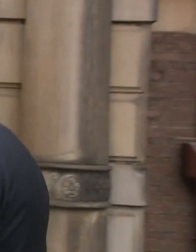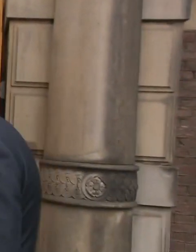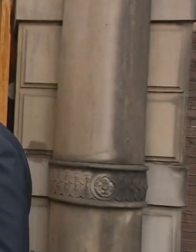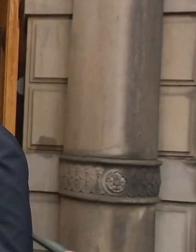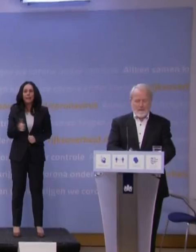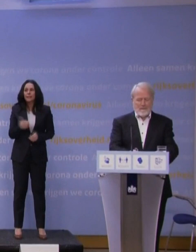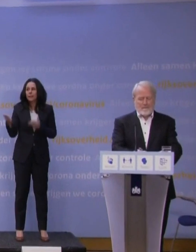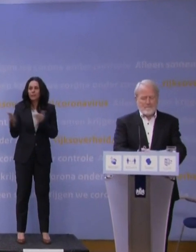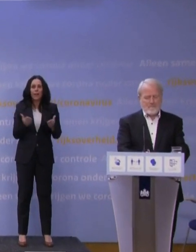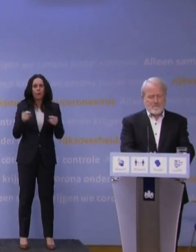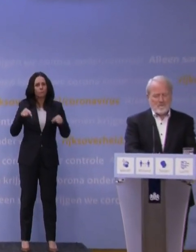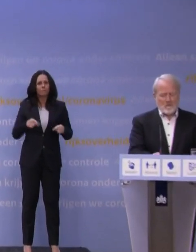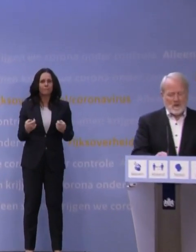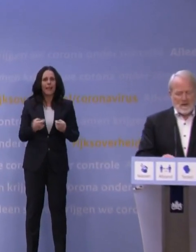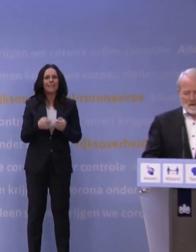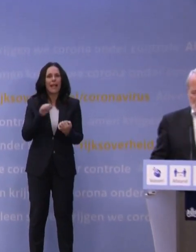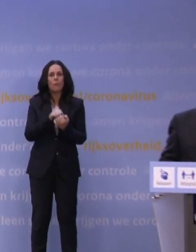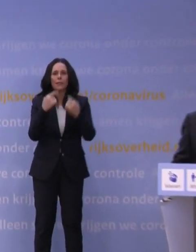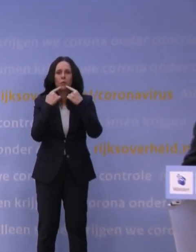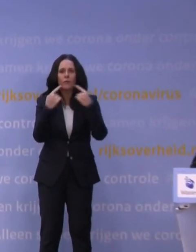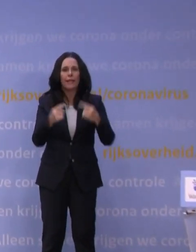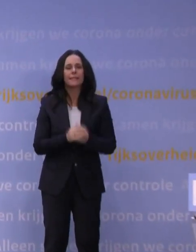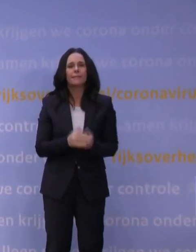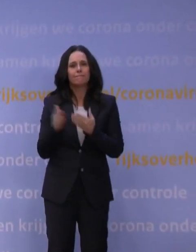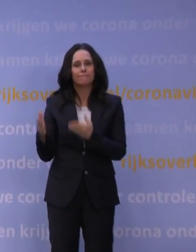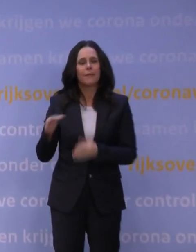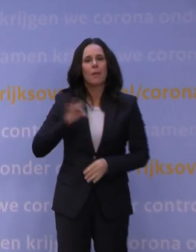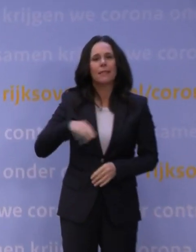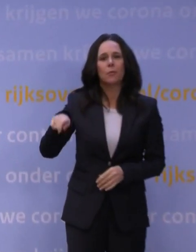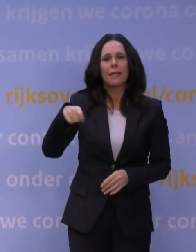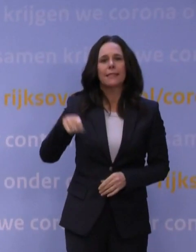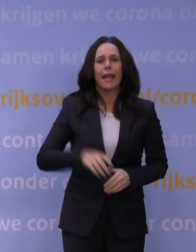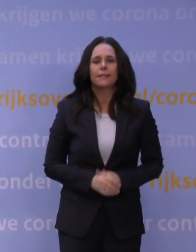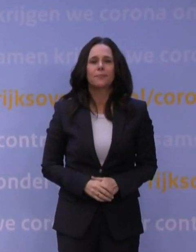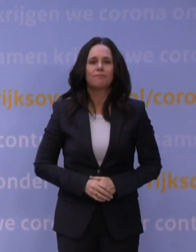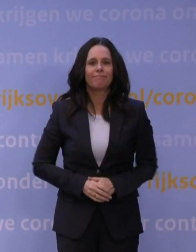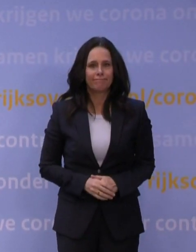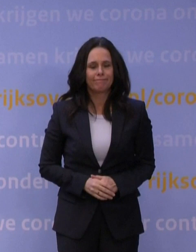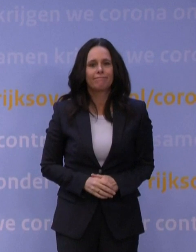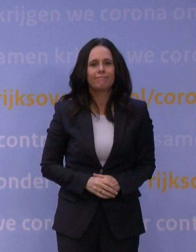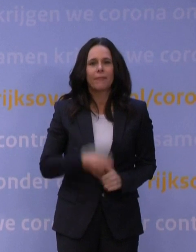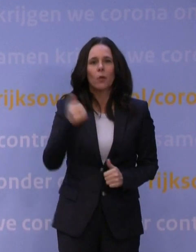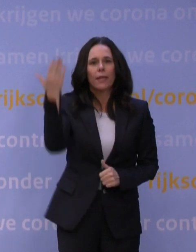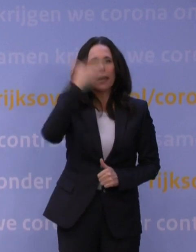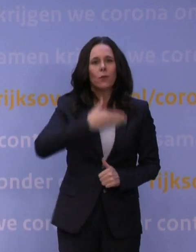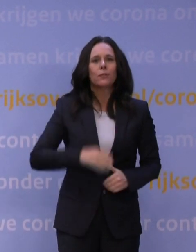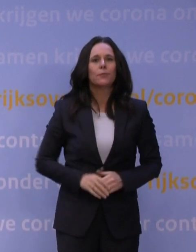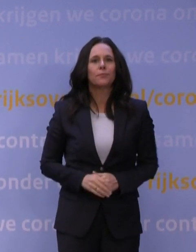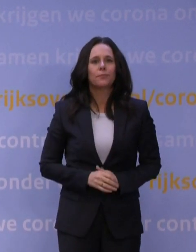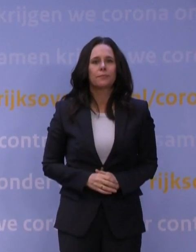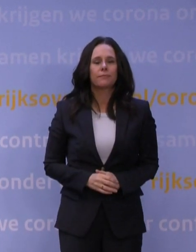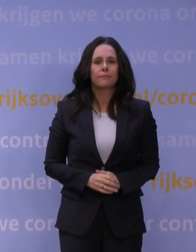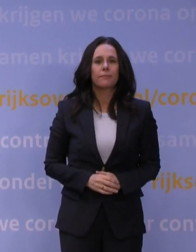variante Omicron. Lo ha annunciato il primo ministro Mark Rutte. Una rigida serrata con negozi non essenziali,